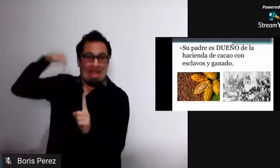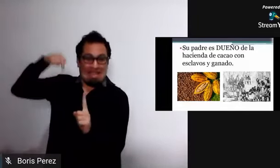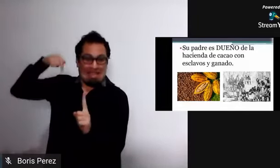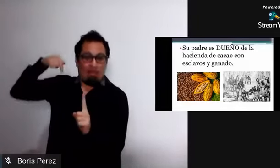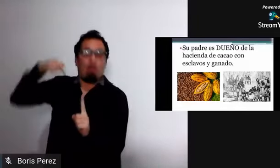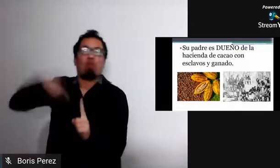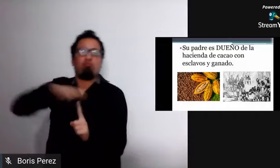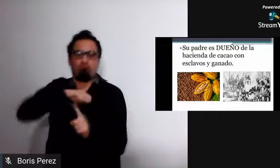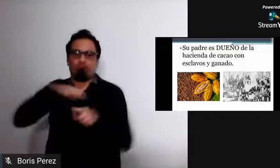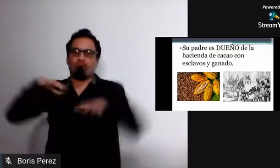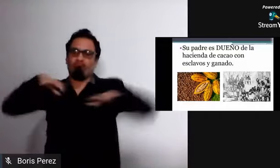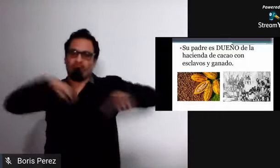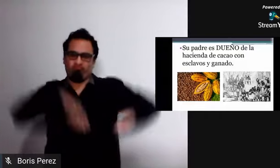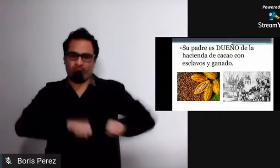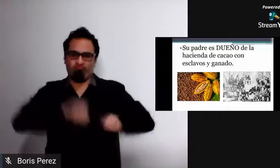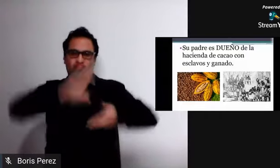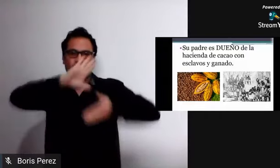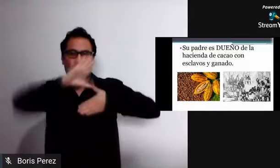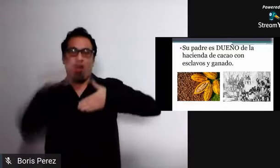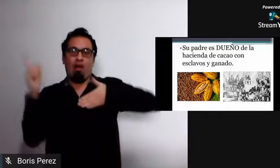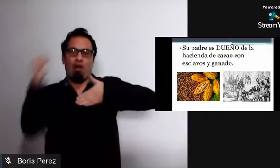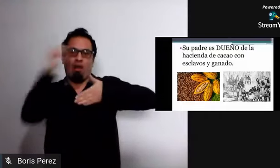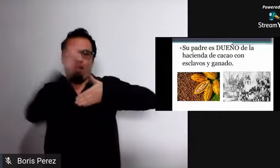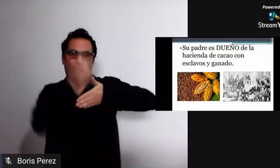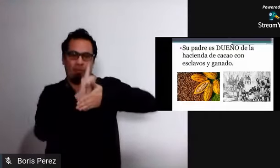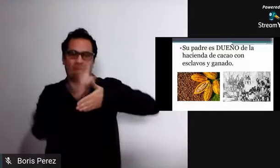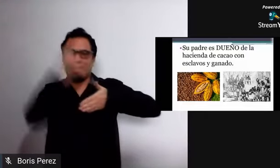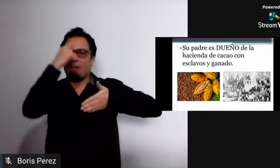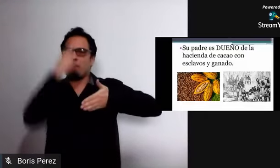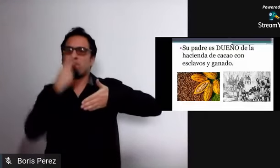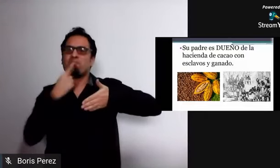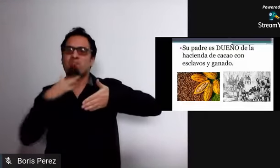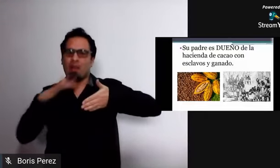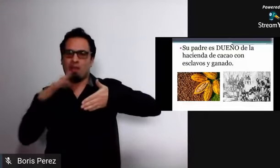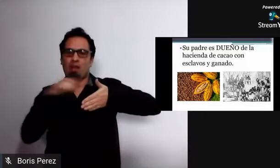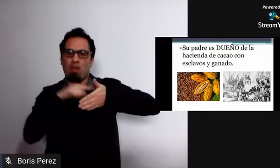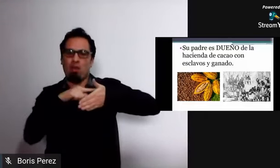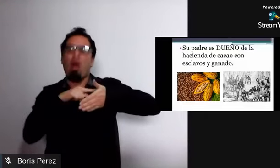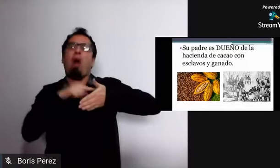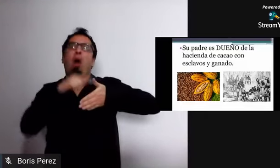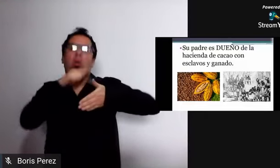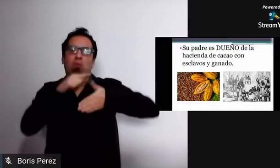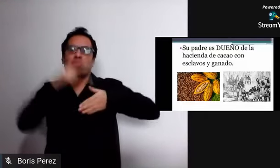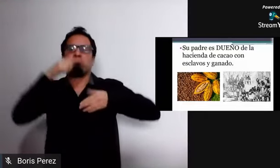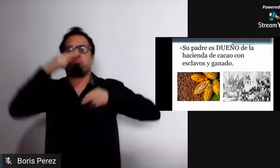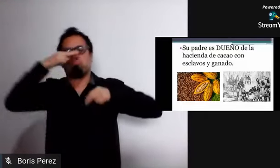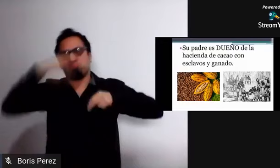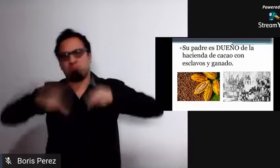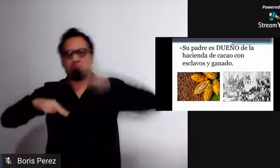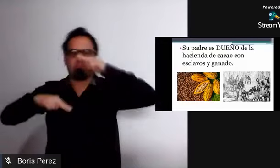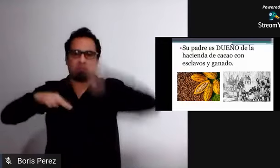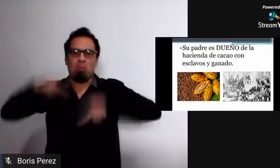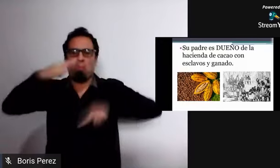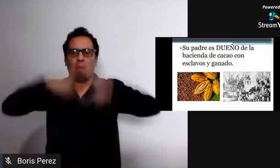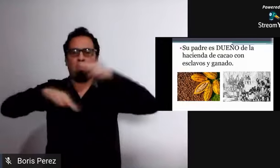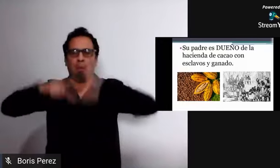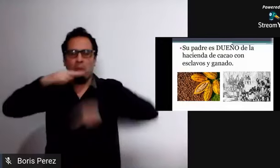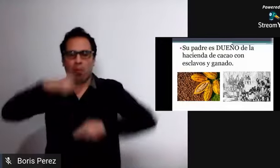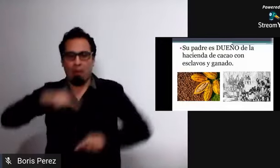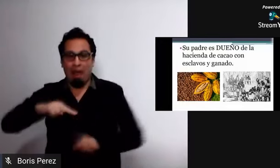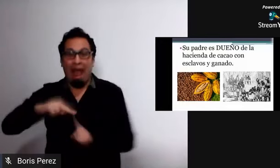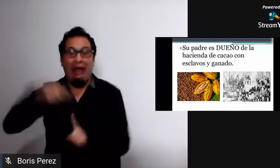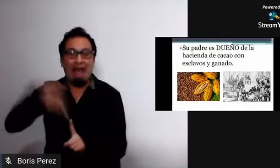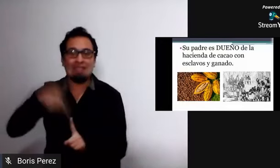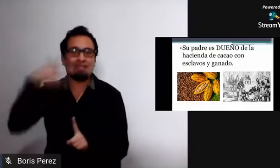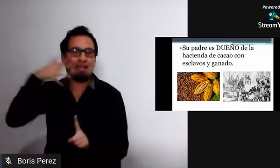a la agricultura. Su linaje desciende de los españoles, quienes estaban en este